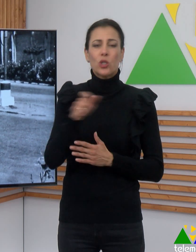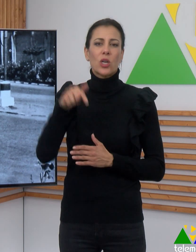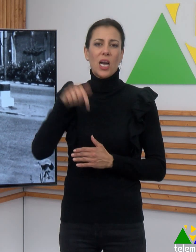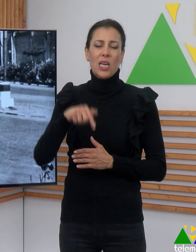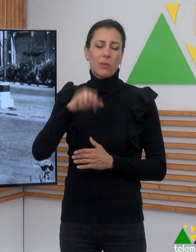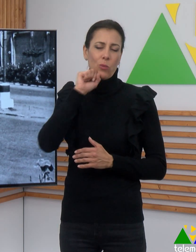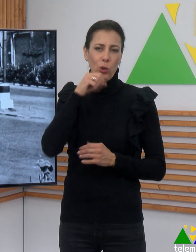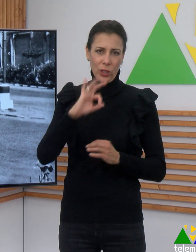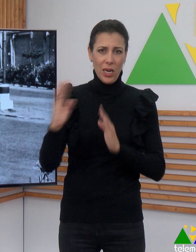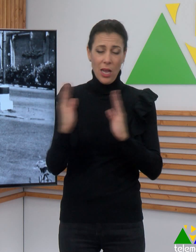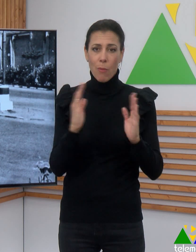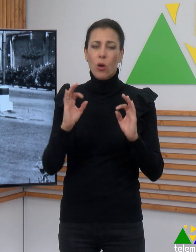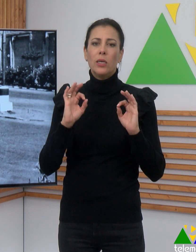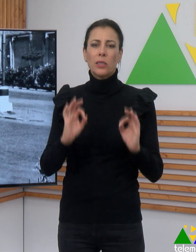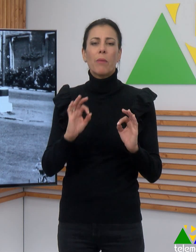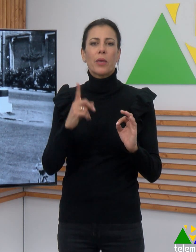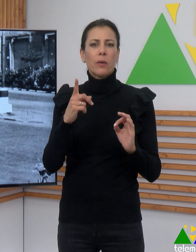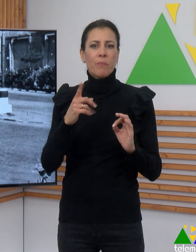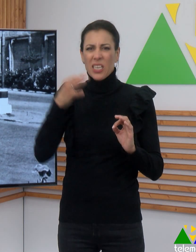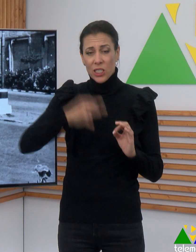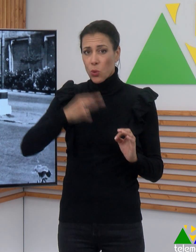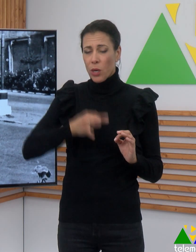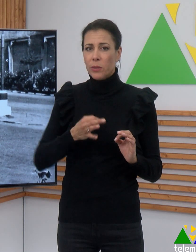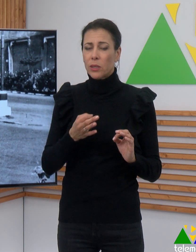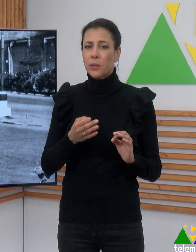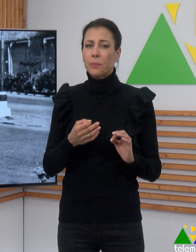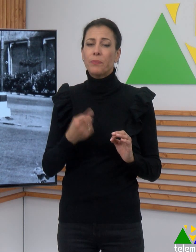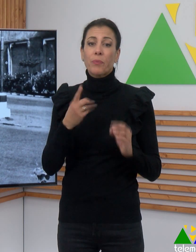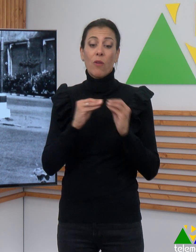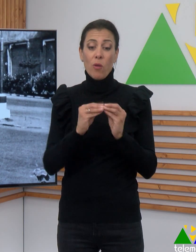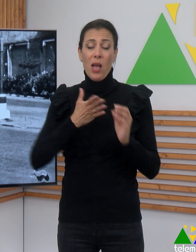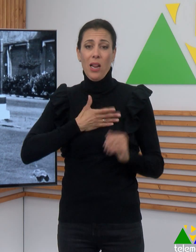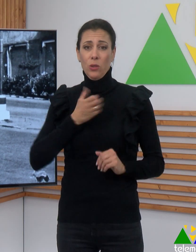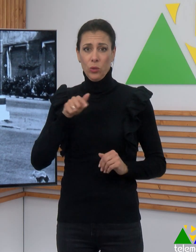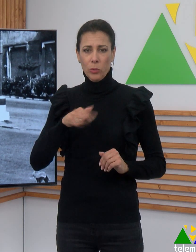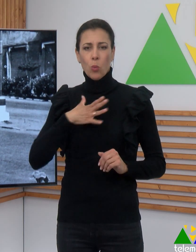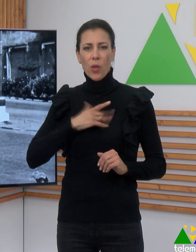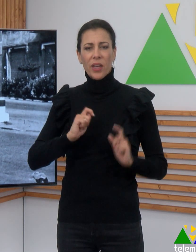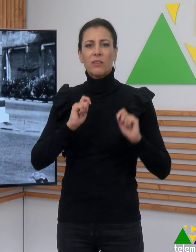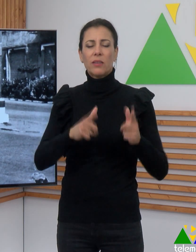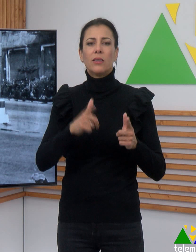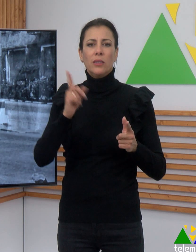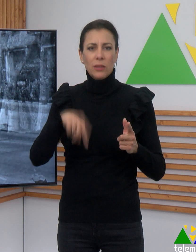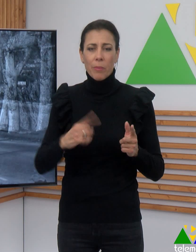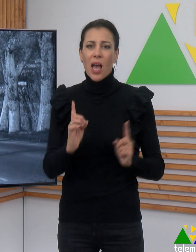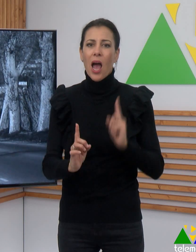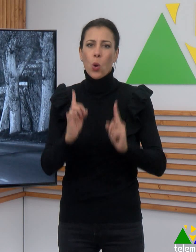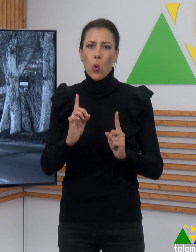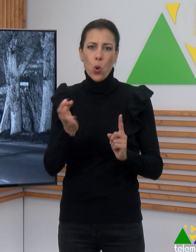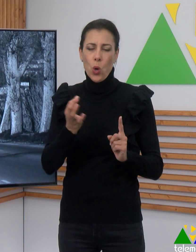época. Fue una forma, seguramente, de que el ayuntamiento pudiera dar pues algunos